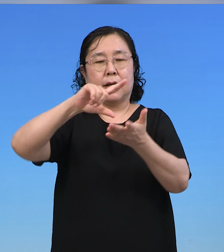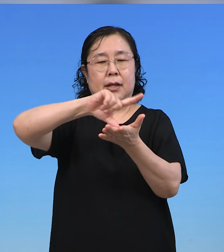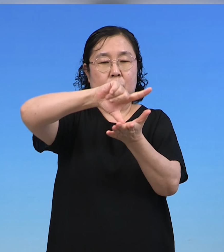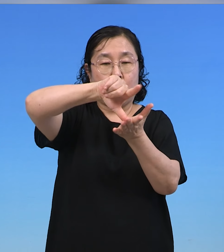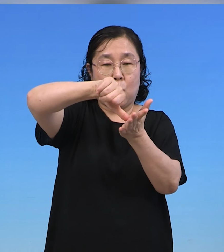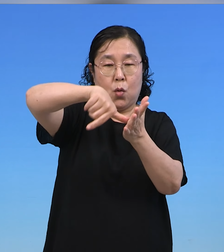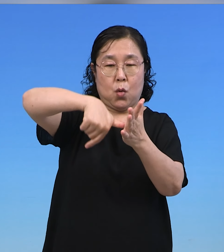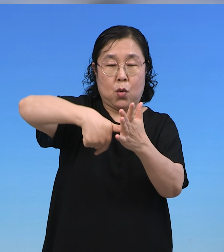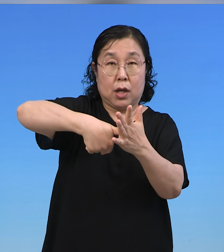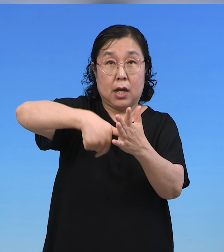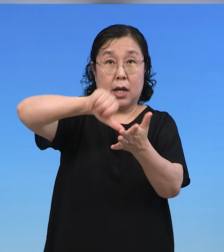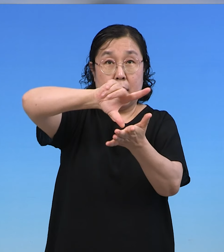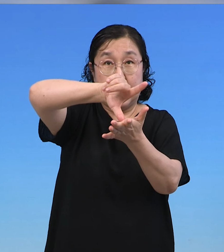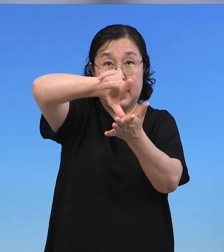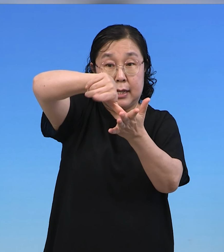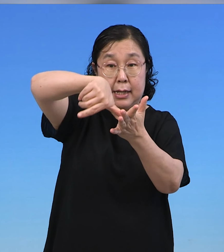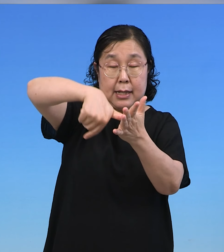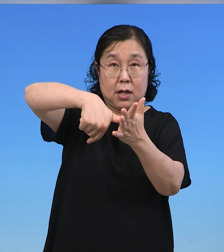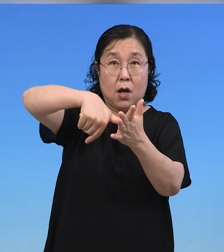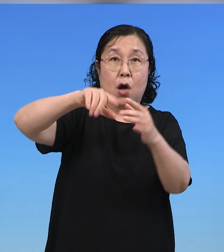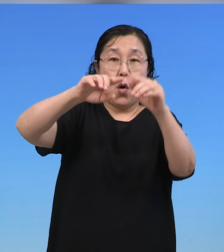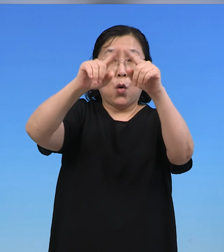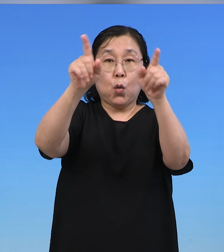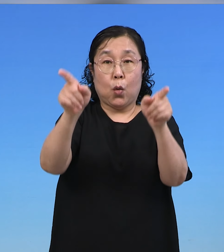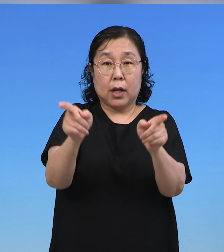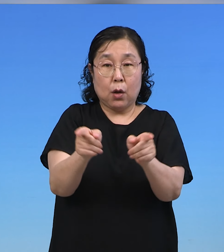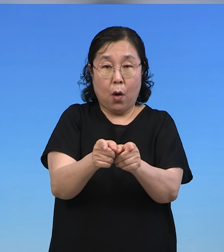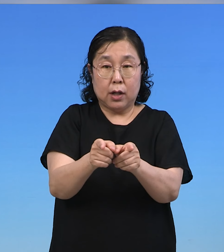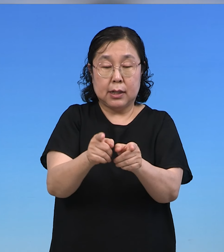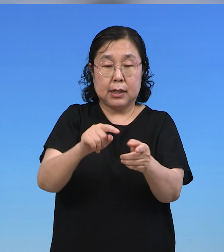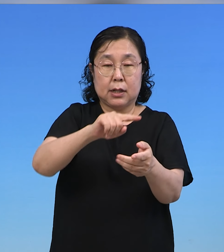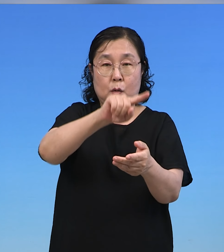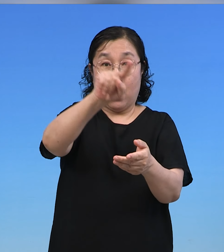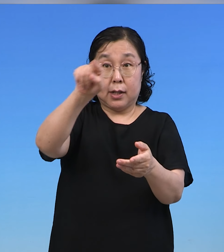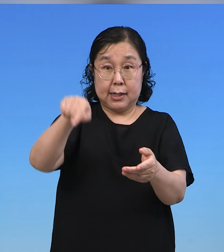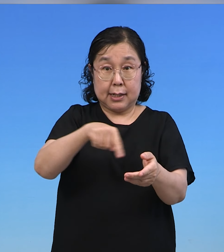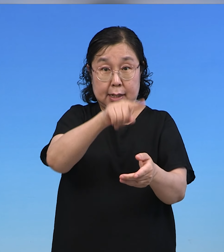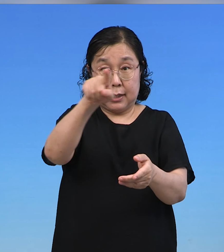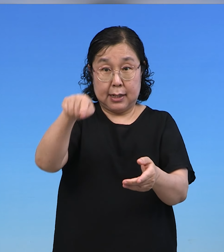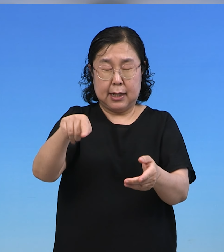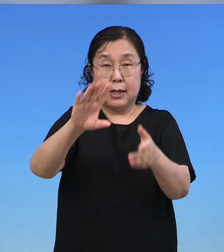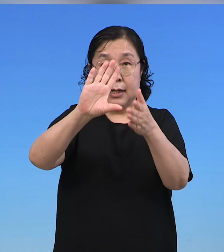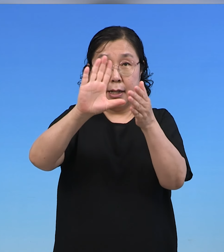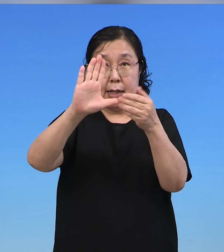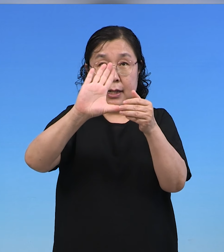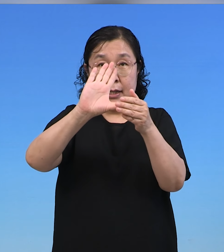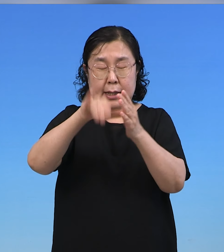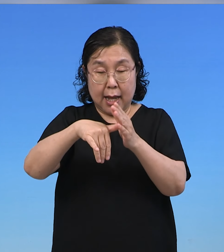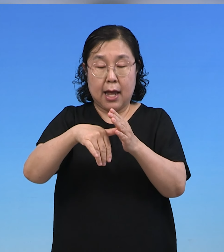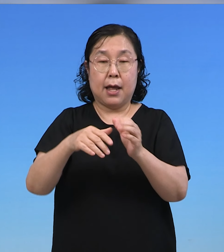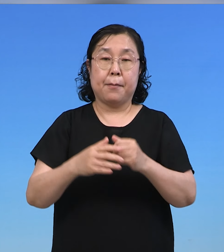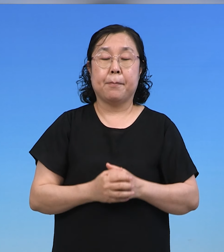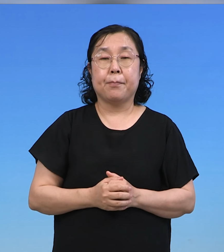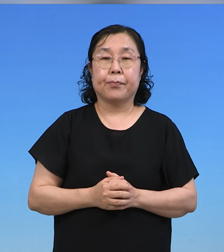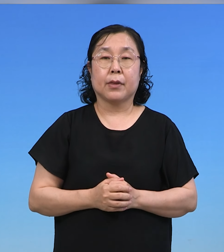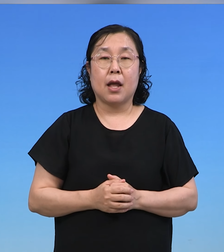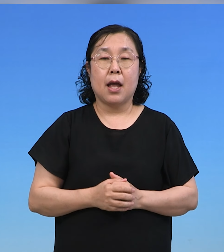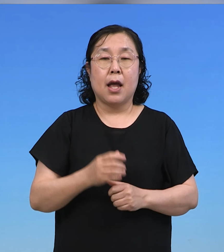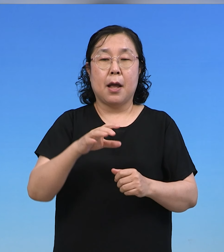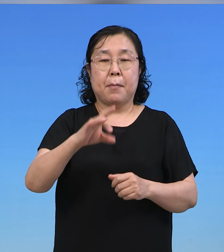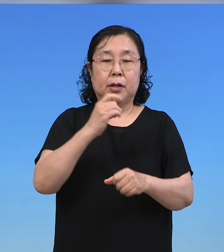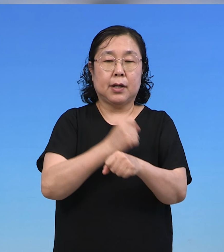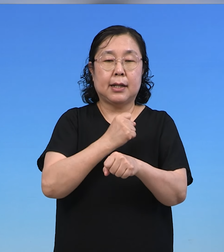그 침, 그 바늘 같은 걸로 되어 있던 콤파스 말이에요. 그래서 이제 이 원을 그리려면은요, 원 그리기 전에 뭐부터 먼저 해야